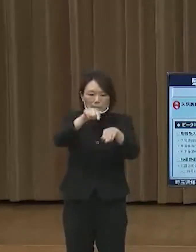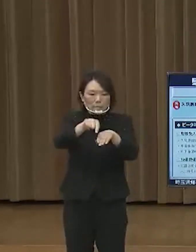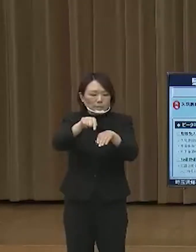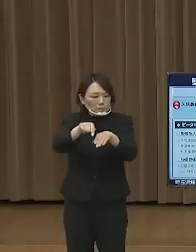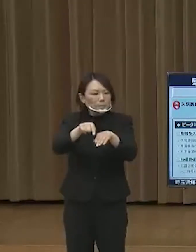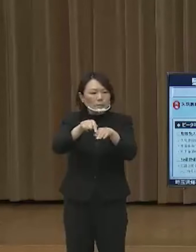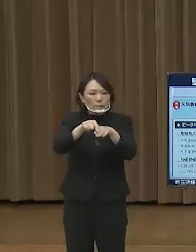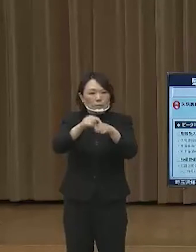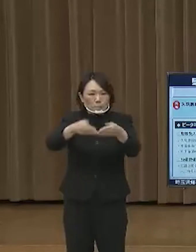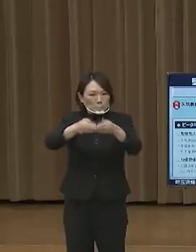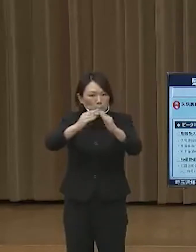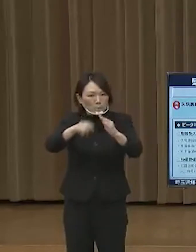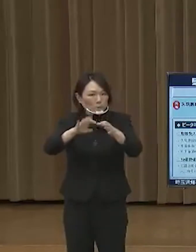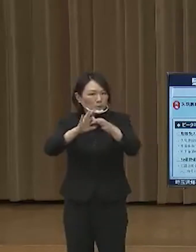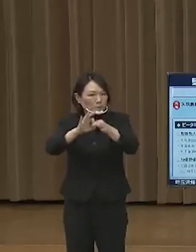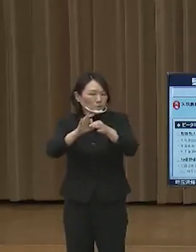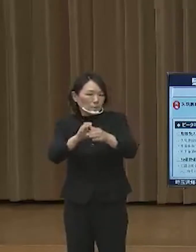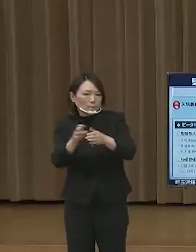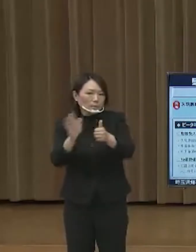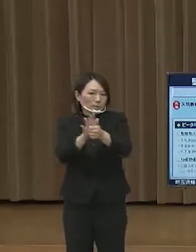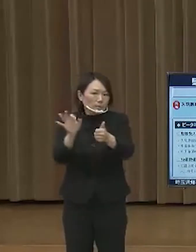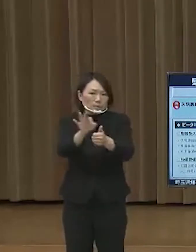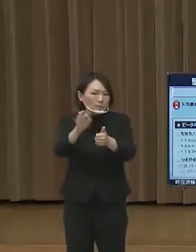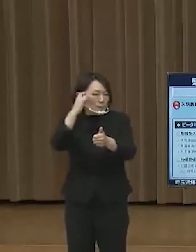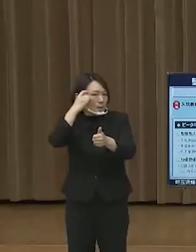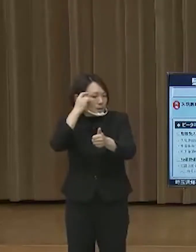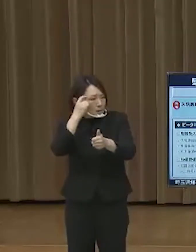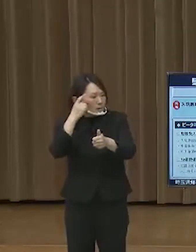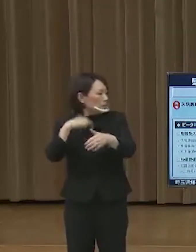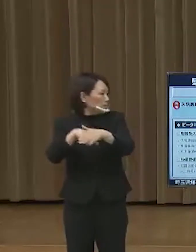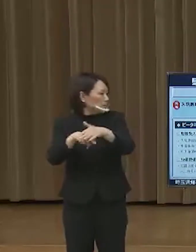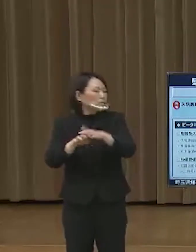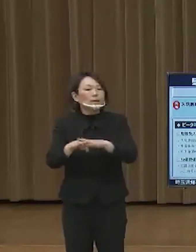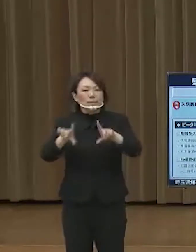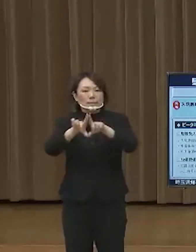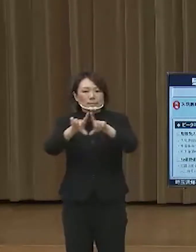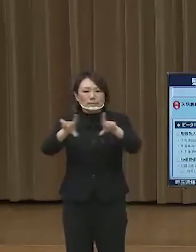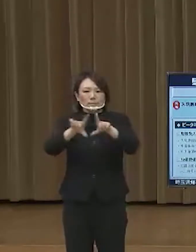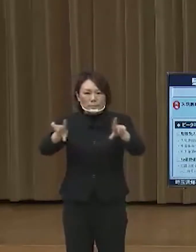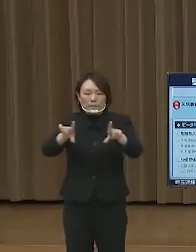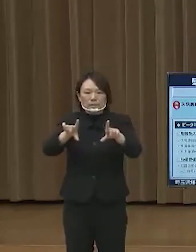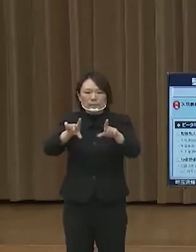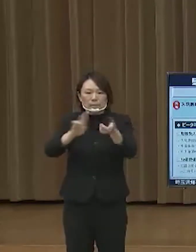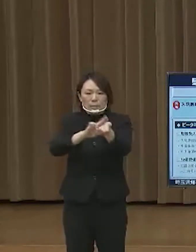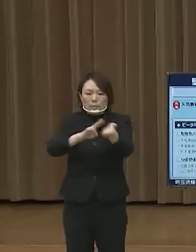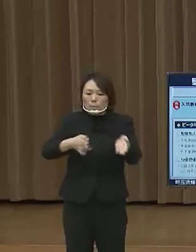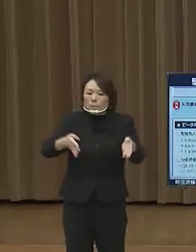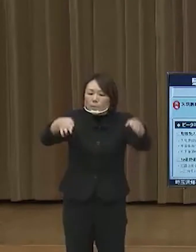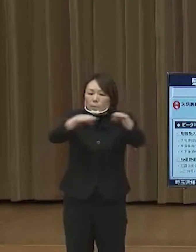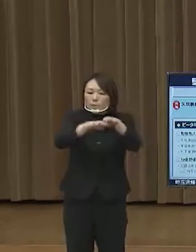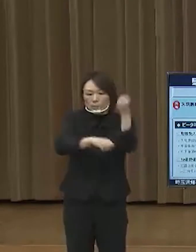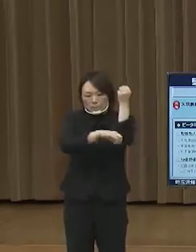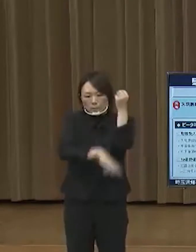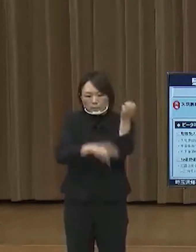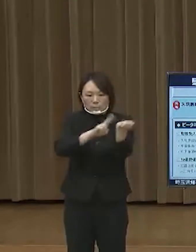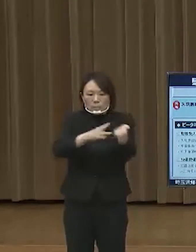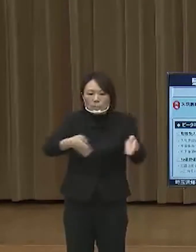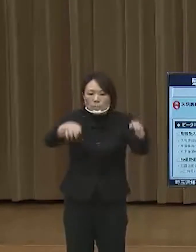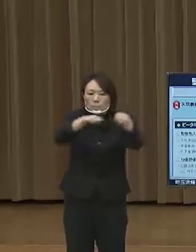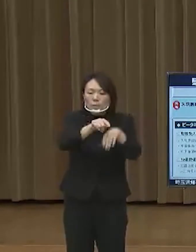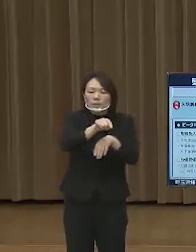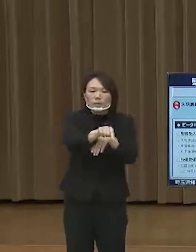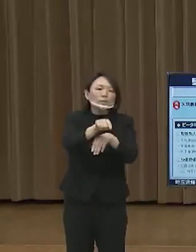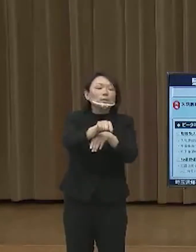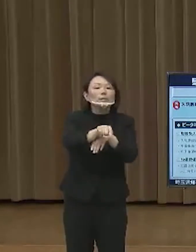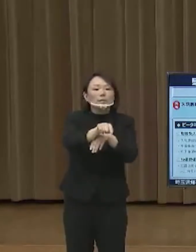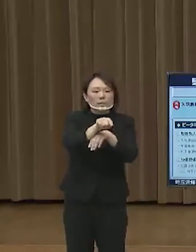けれども、これは先ほど申し上げたとおり、実は一般病床をコロナ専用病床にくっつけるというかその別出